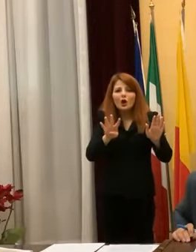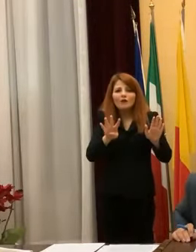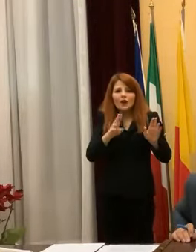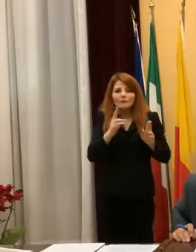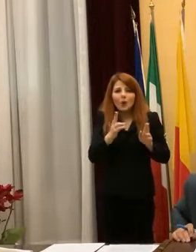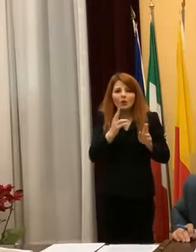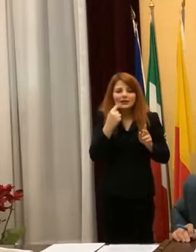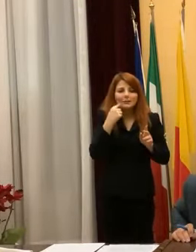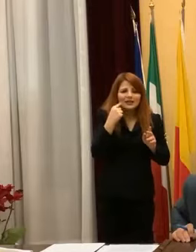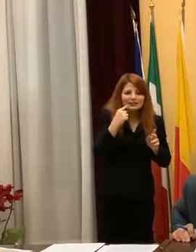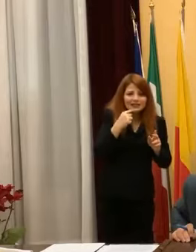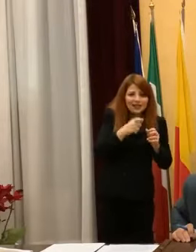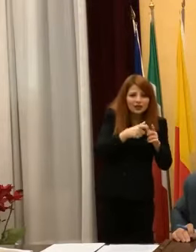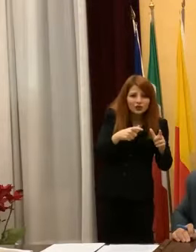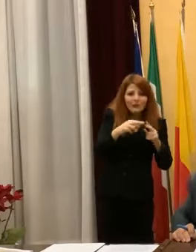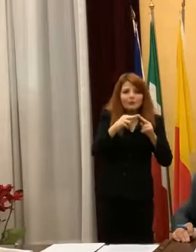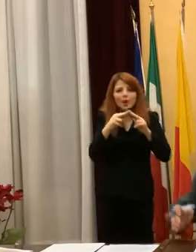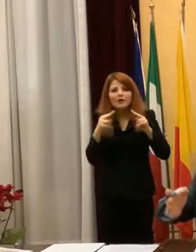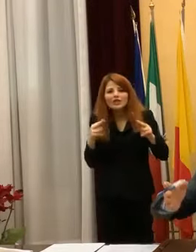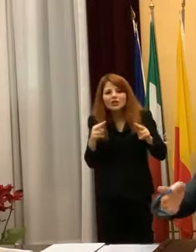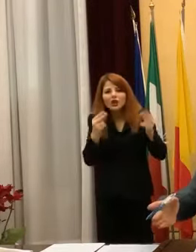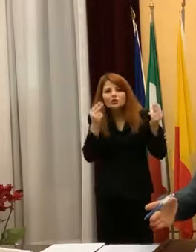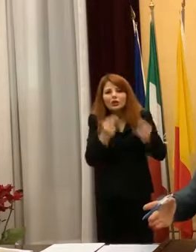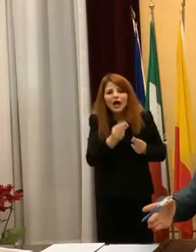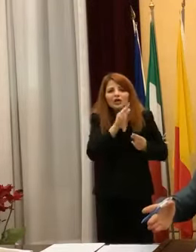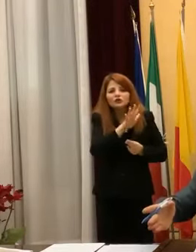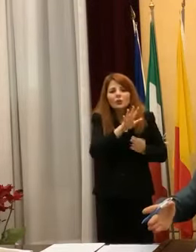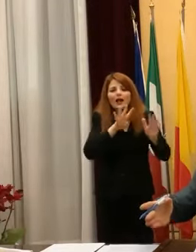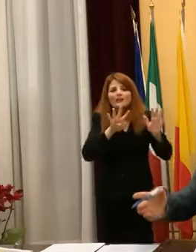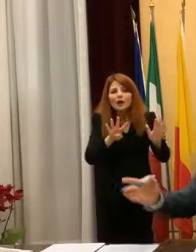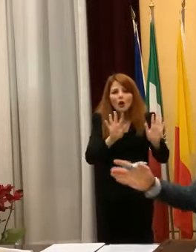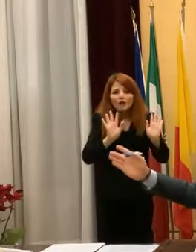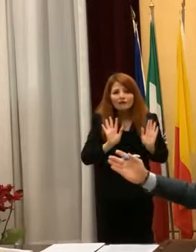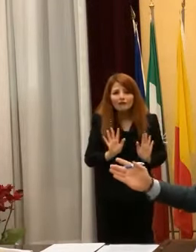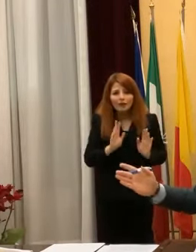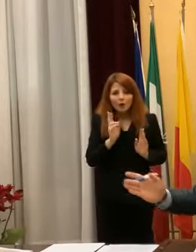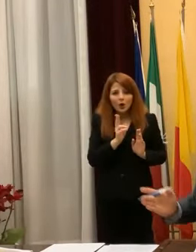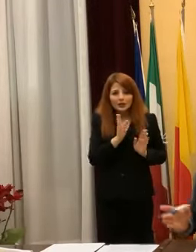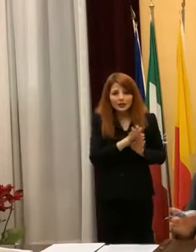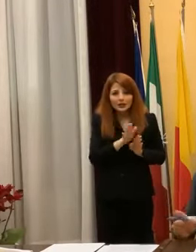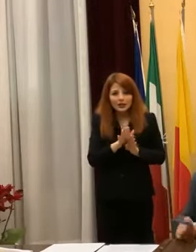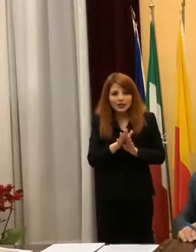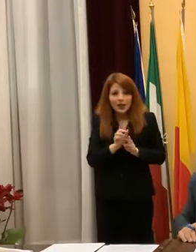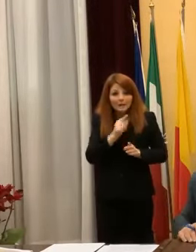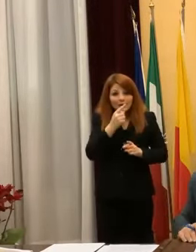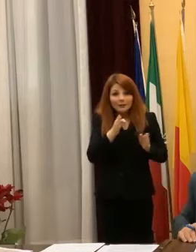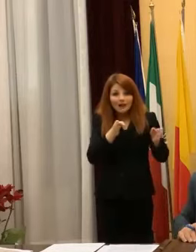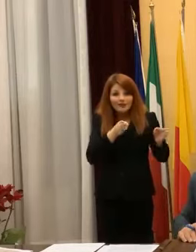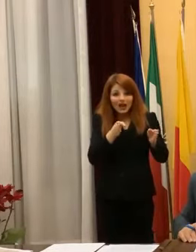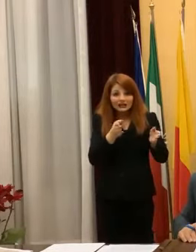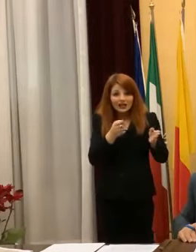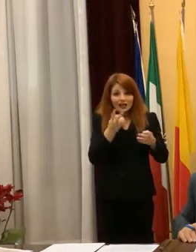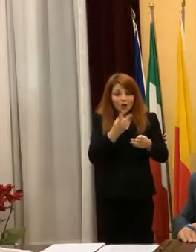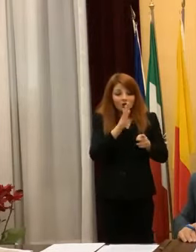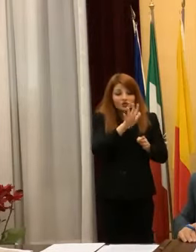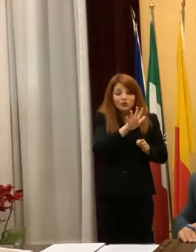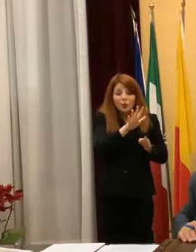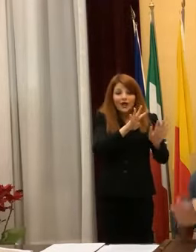nella prima fase pandemica, di cui oltre metà alla casa di riposo come